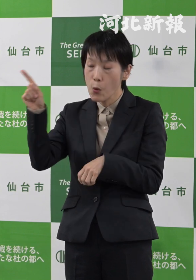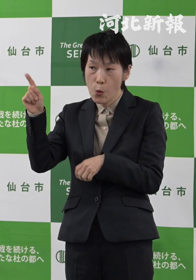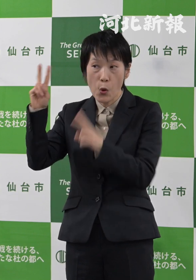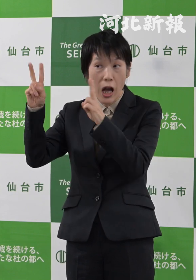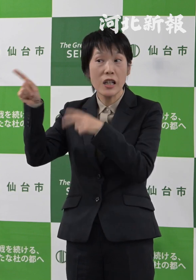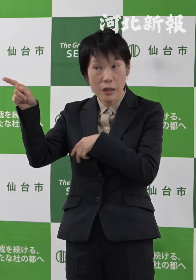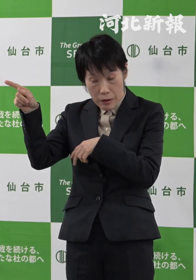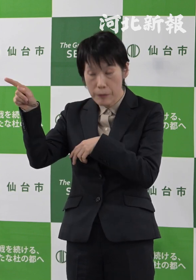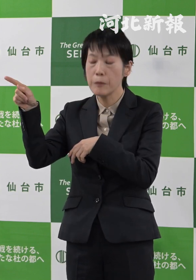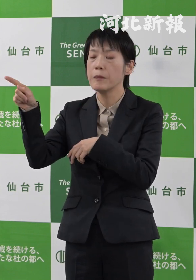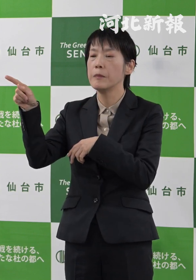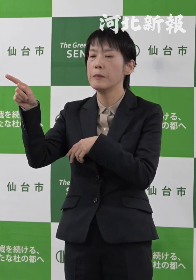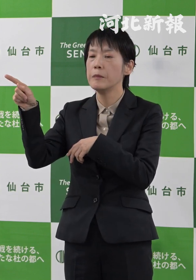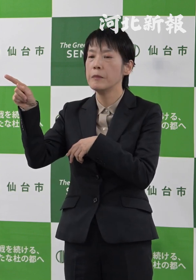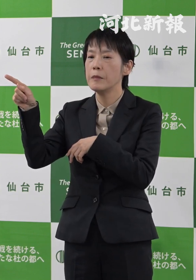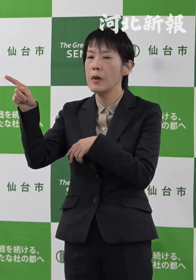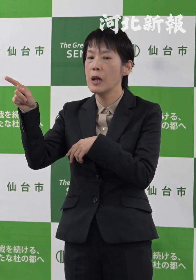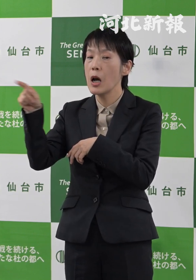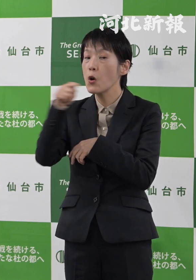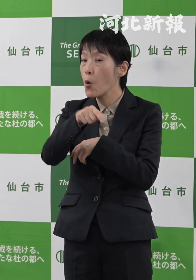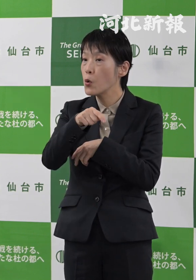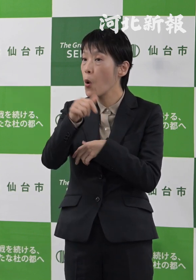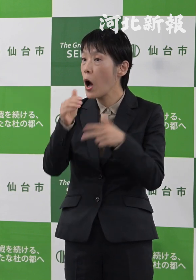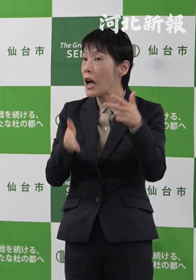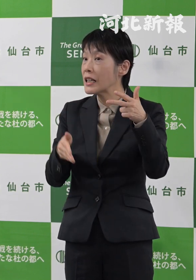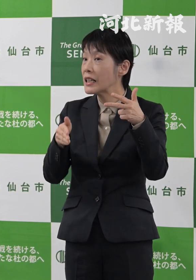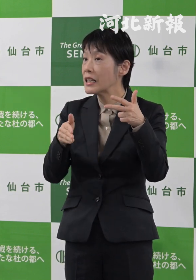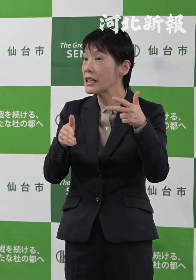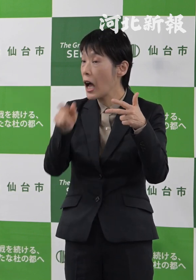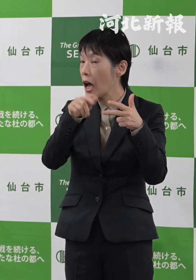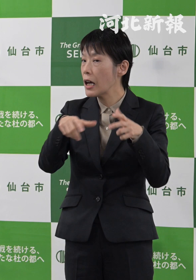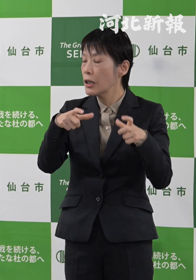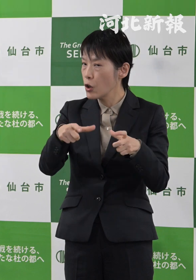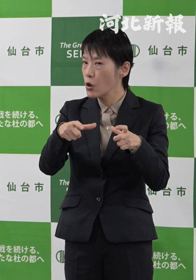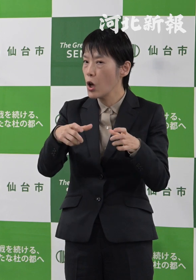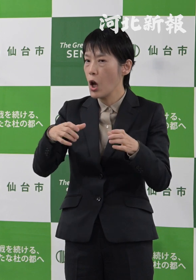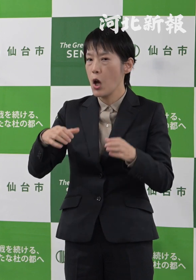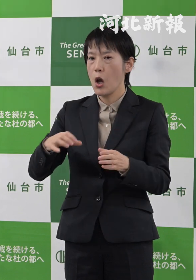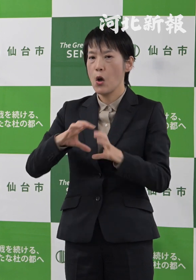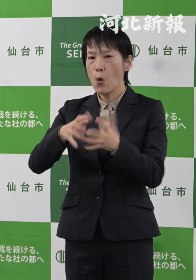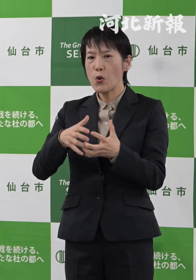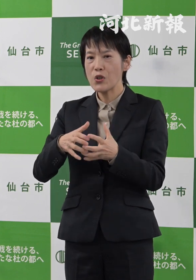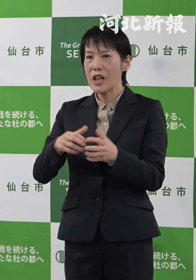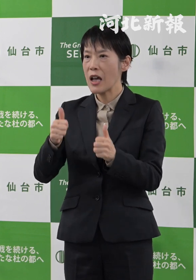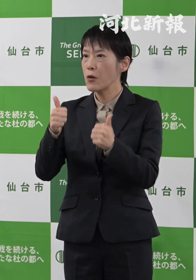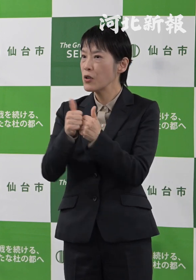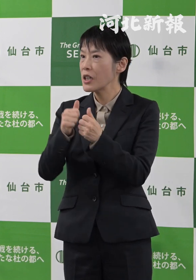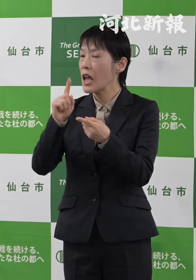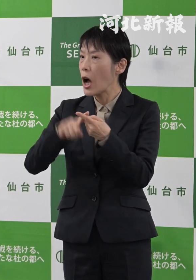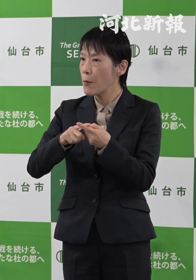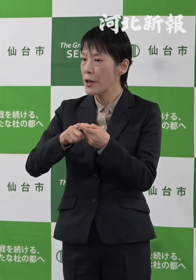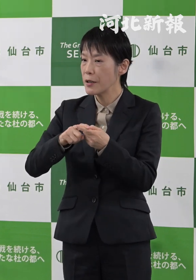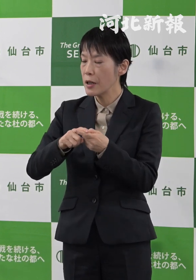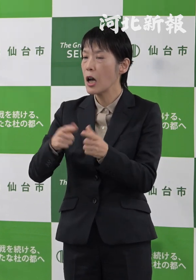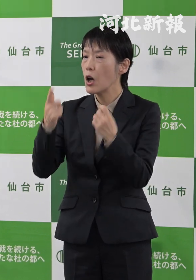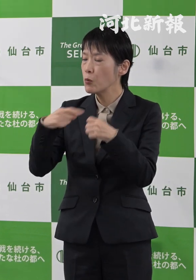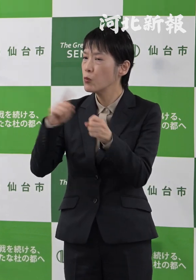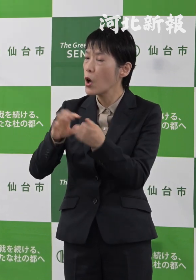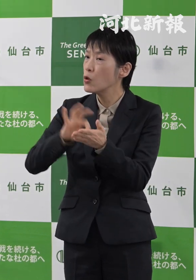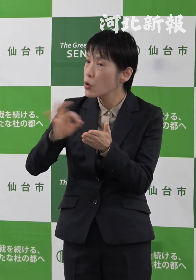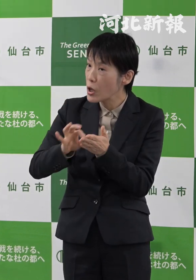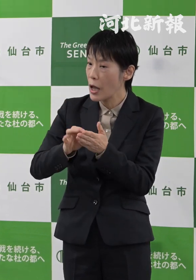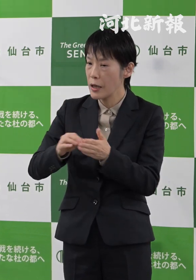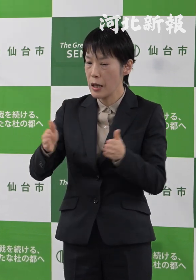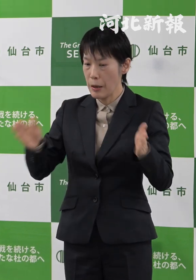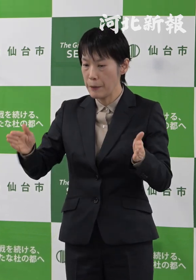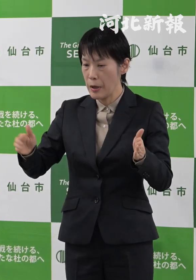ールディング様がゼビオアリーナ仙台を国際規格に適合した通電型のア